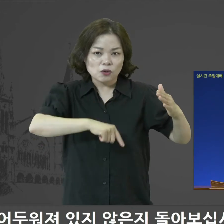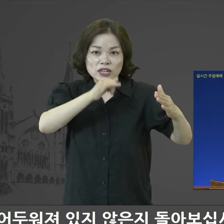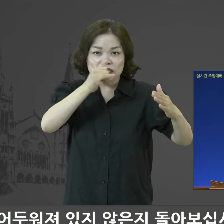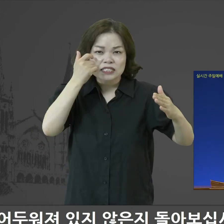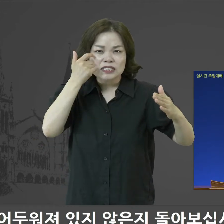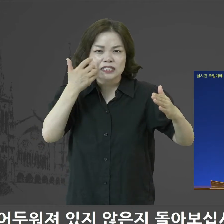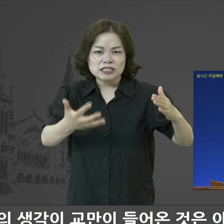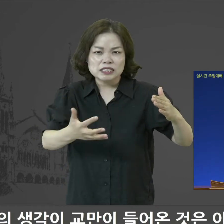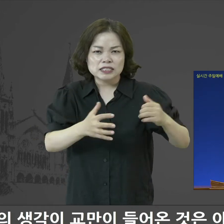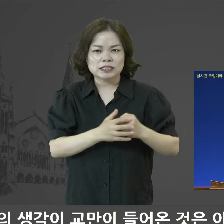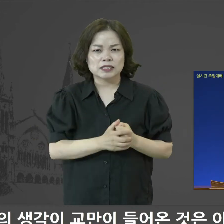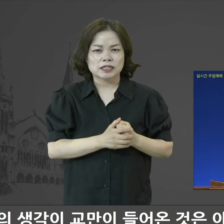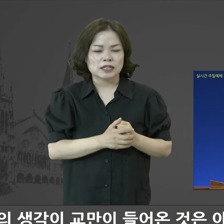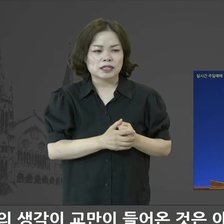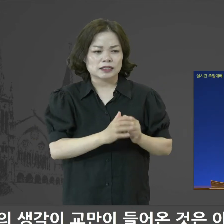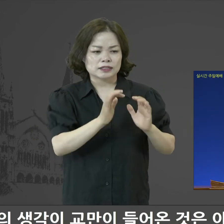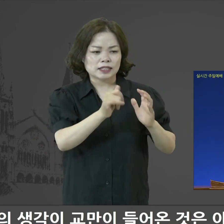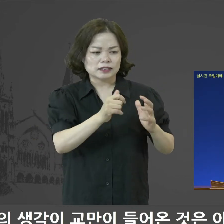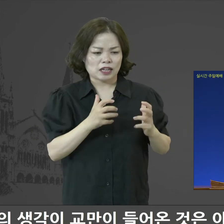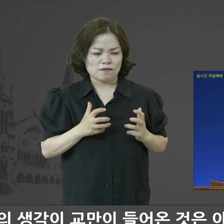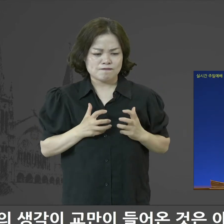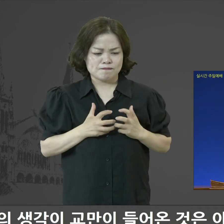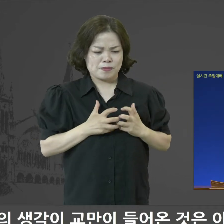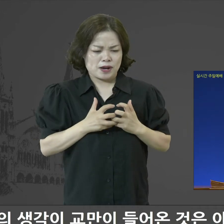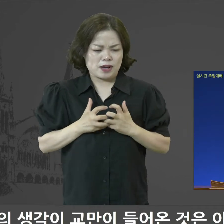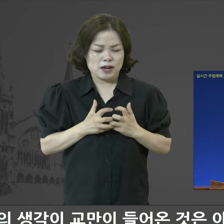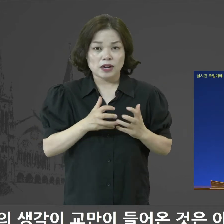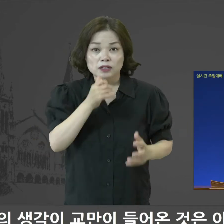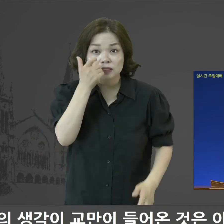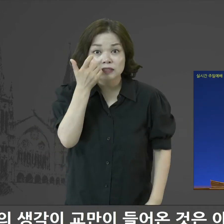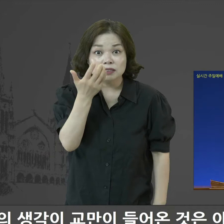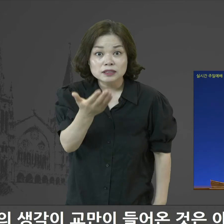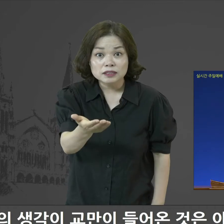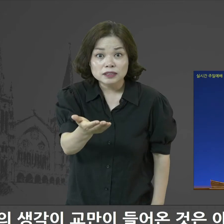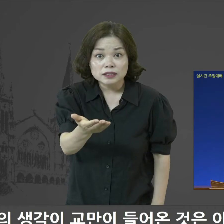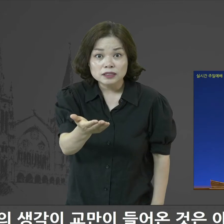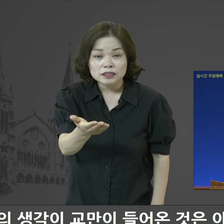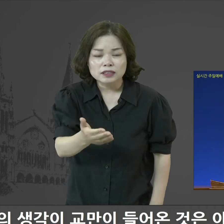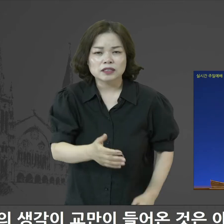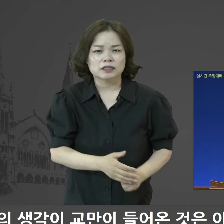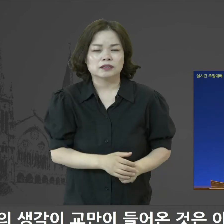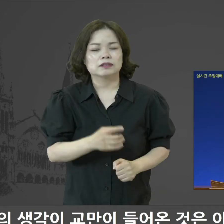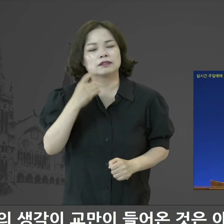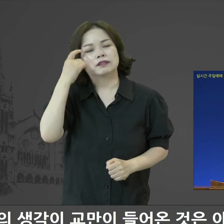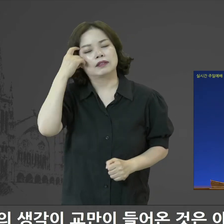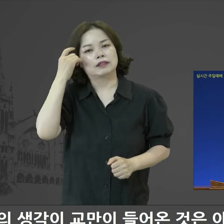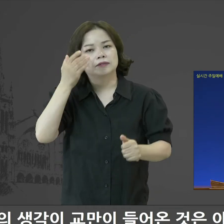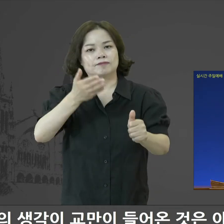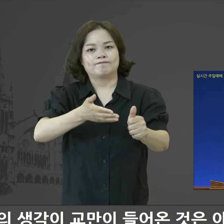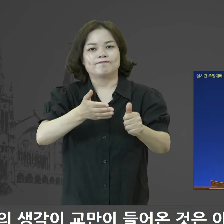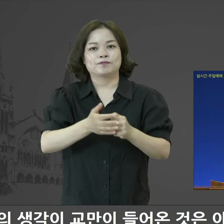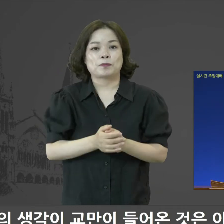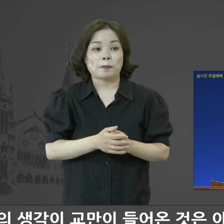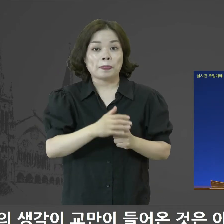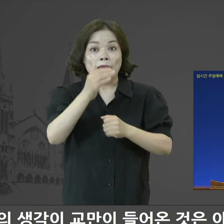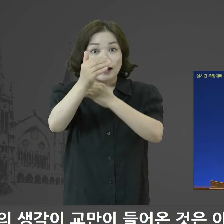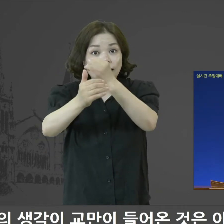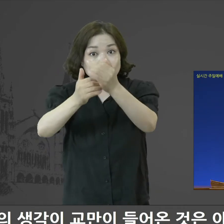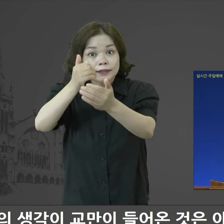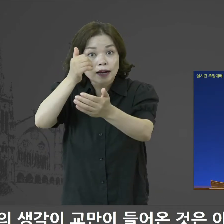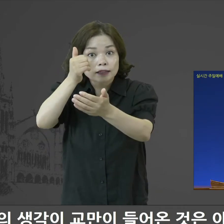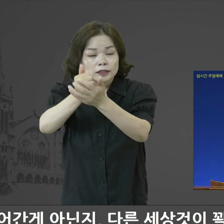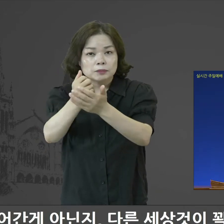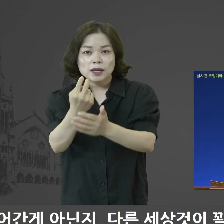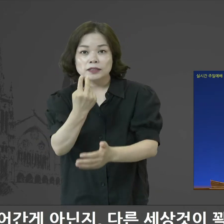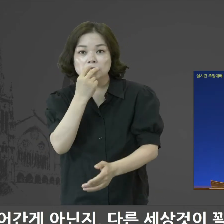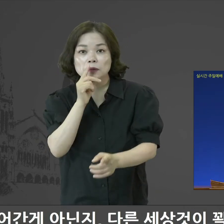내 마음의 생각을 세상 것이 꽉 채우고 있는 것은 아닌지 돌아보십시오. 그 안에 하나님의